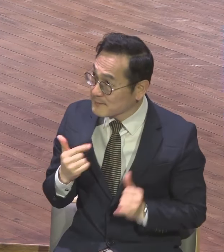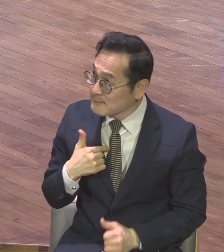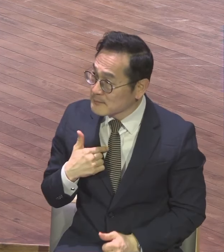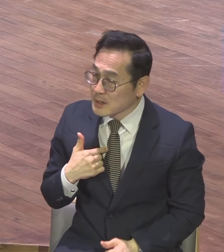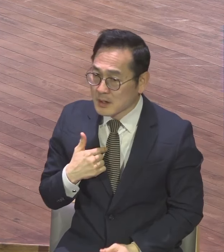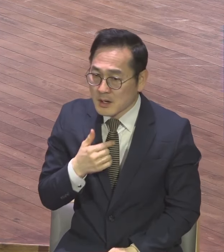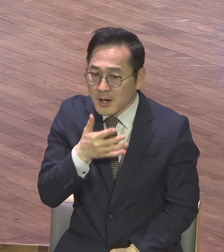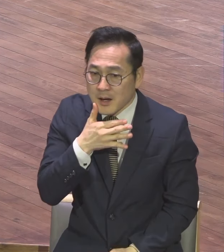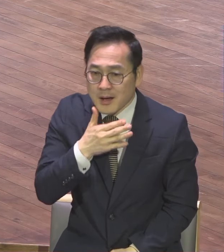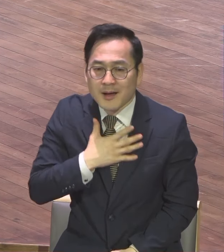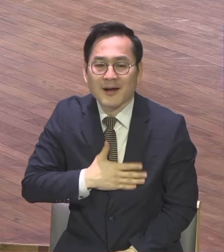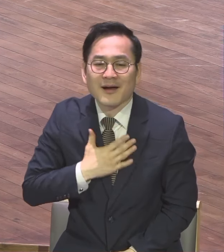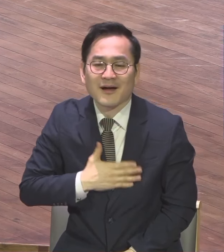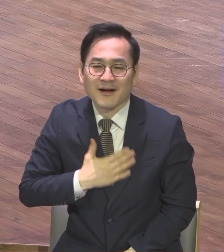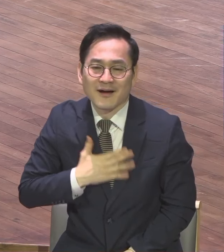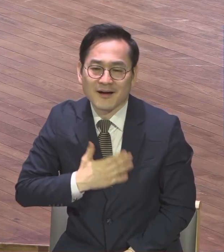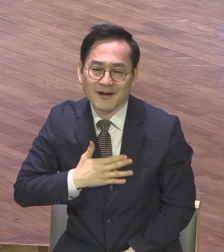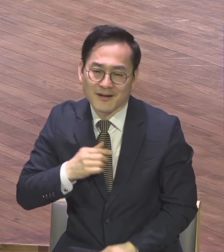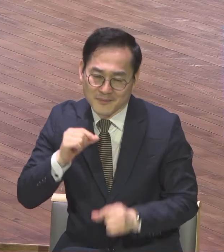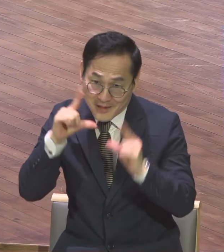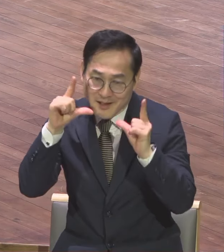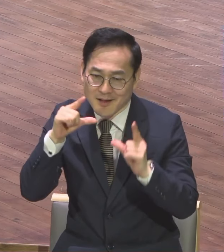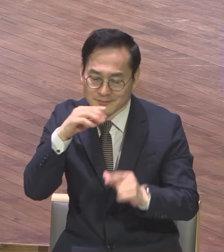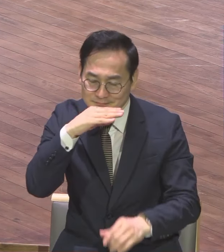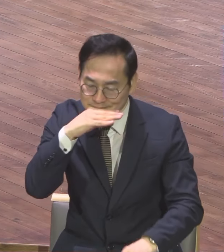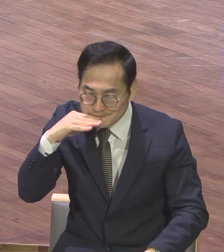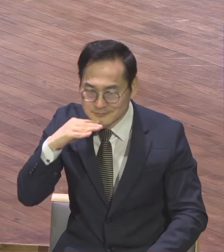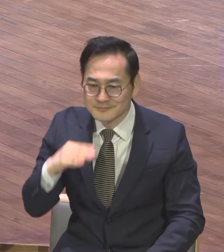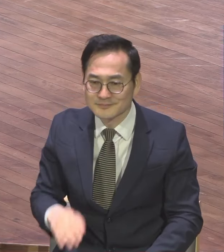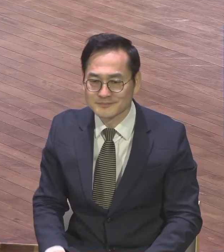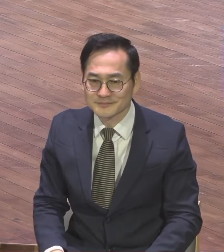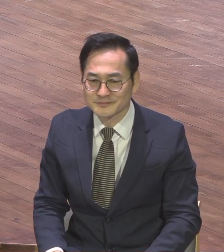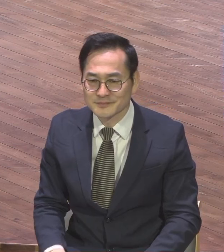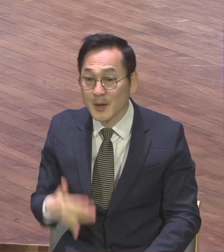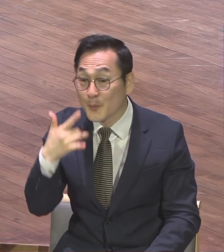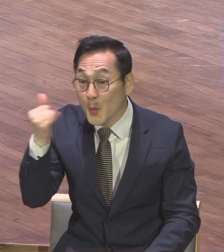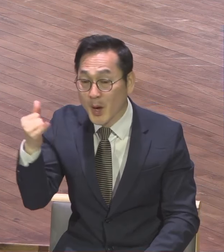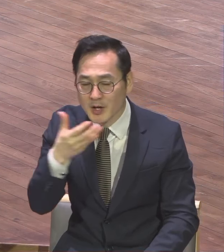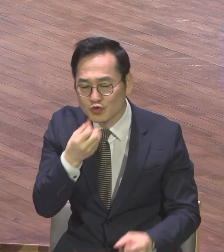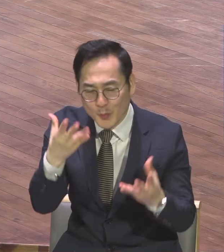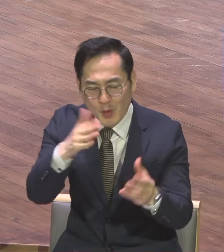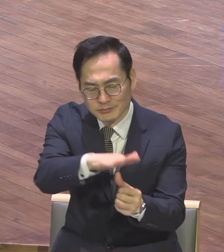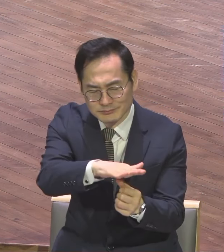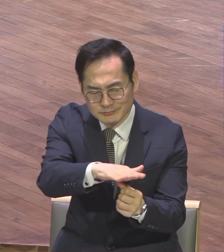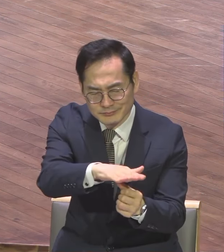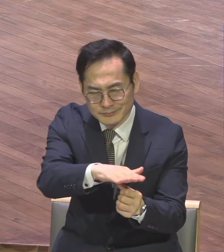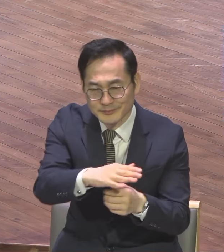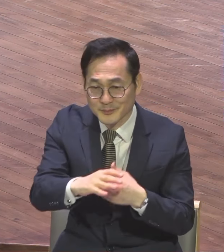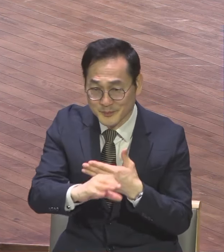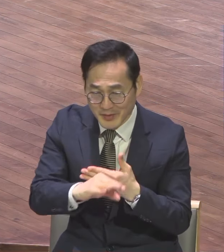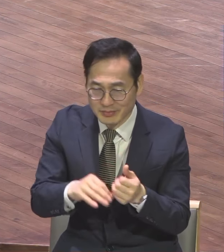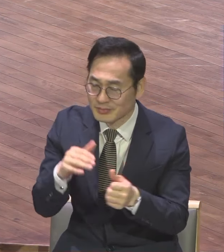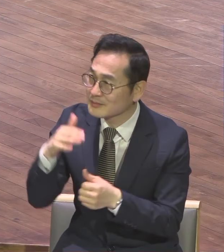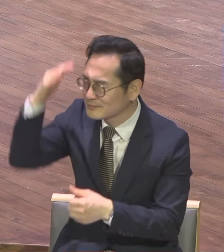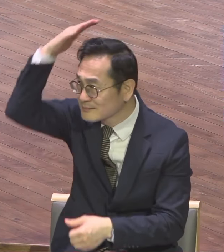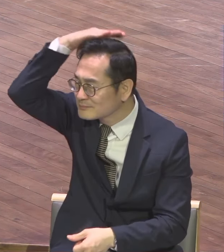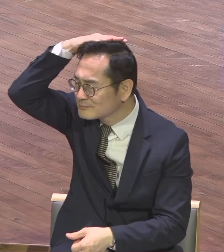소중한 존재라는 사실을 느끼게 되고 부모가 축복 기도해 주는 모습을 보고 하나님을